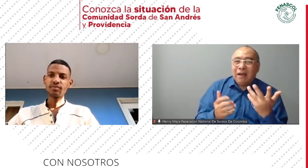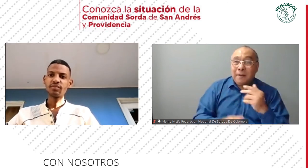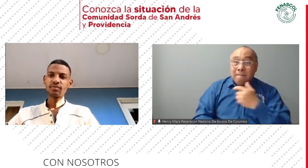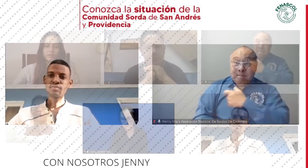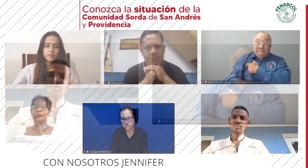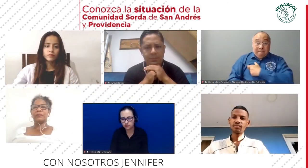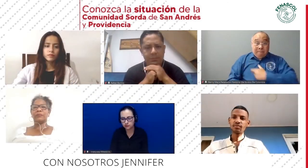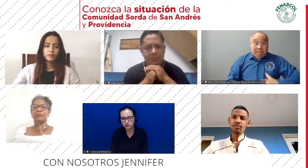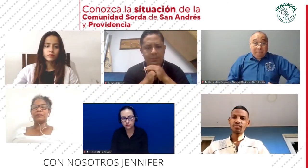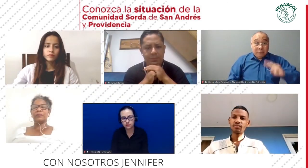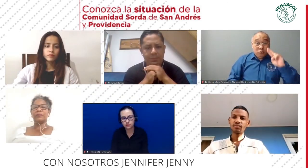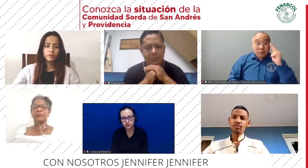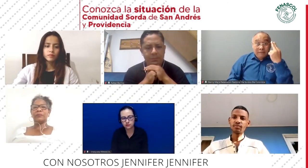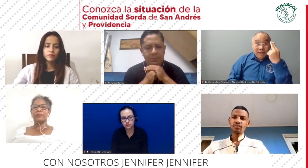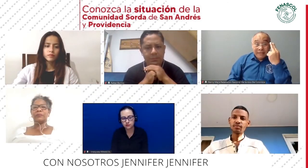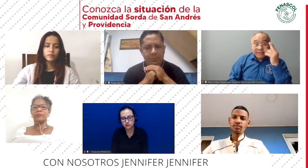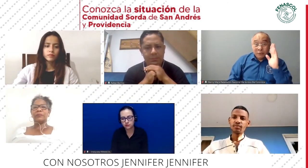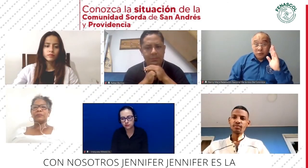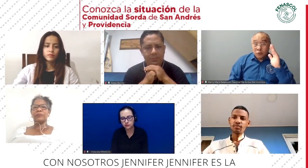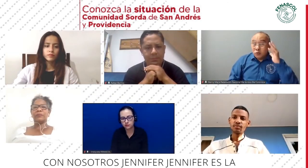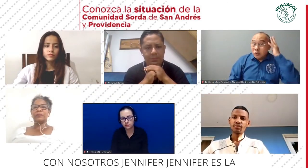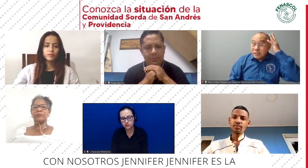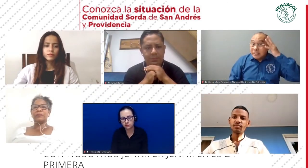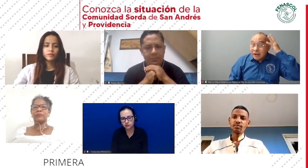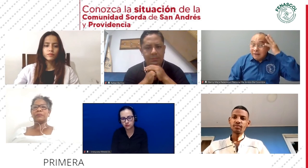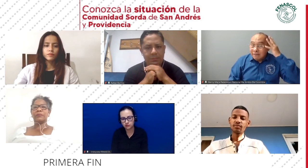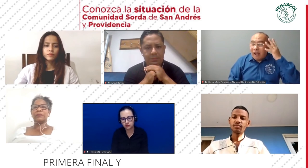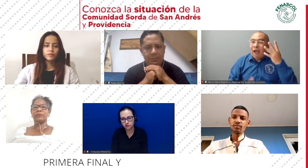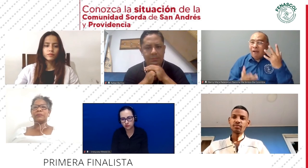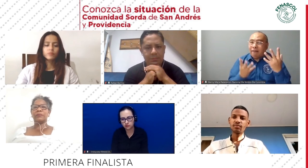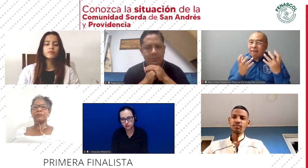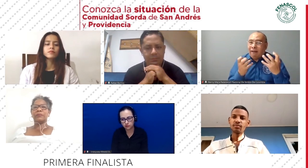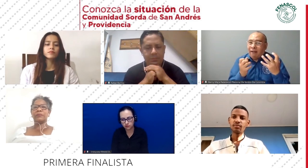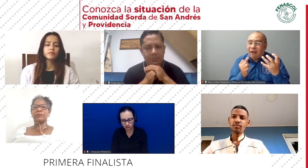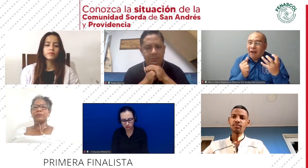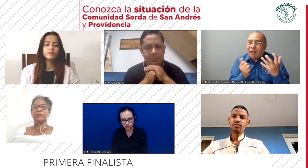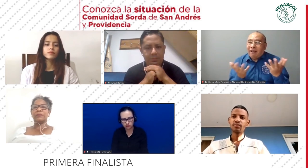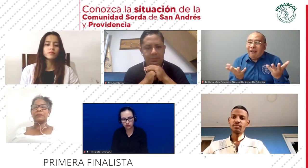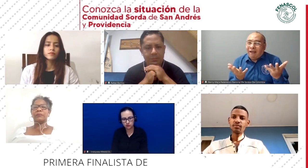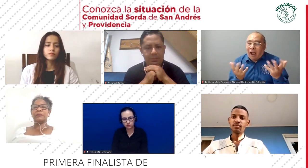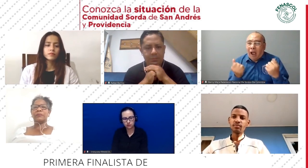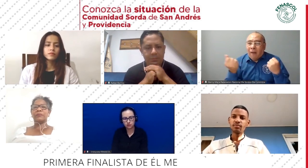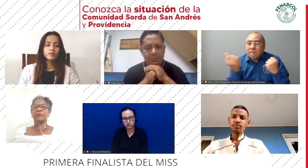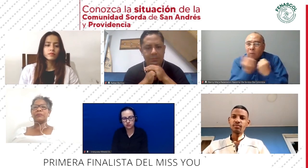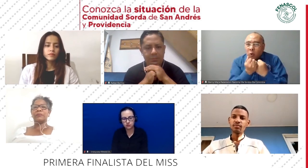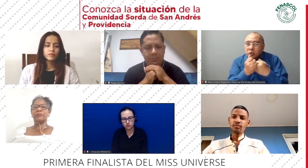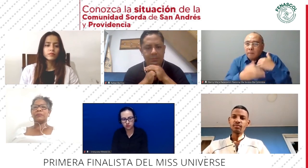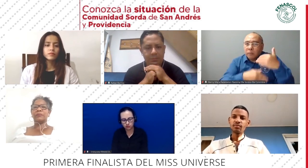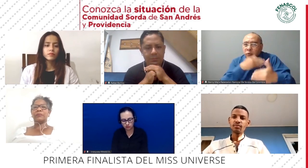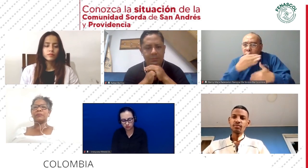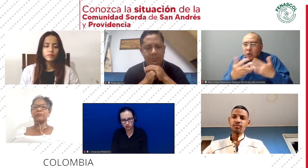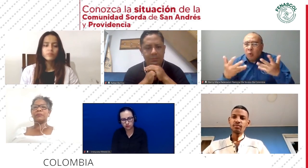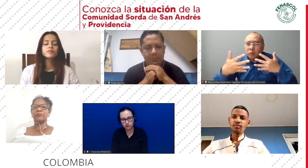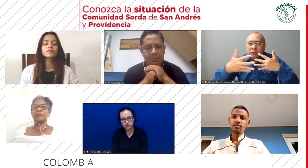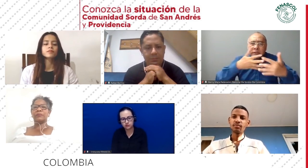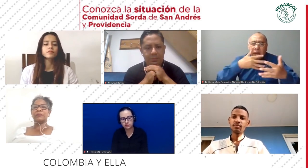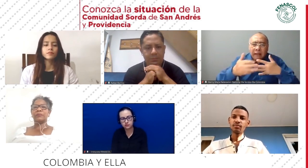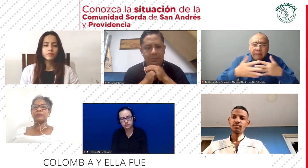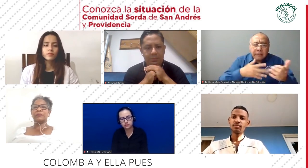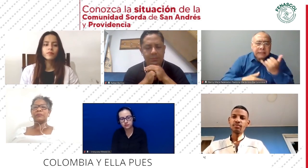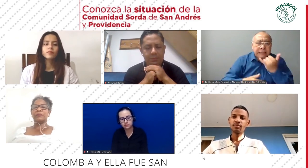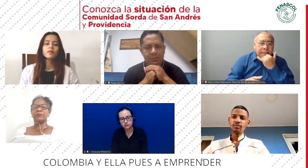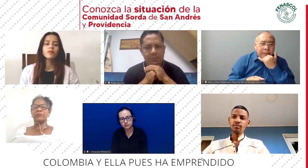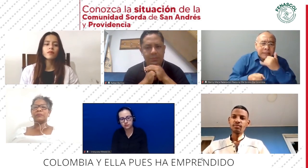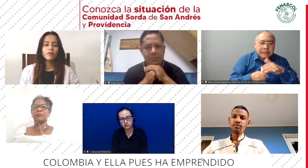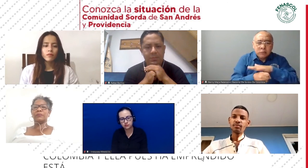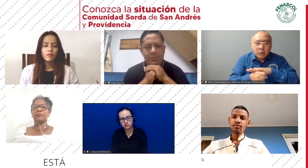jennifer jennifer es la primera finalista del miss universe colombia y ella pues